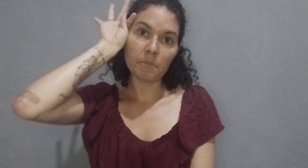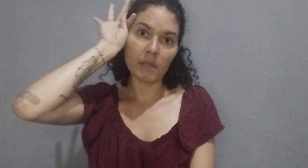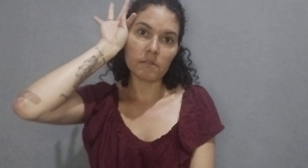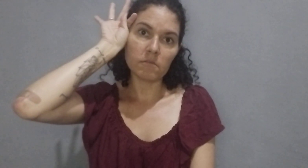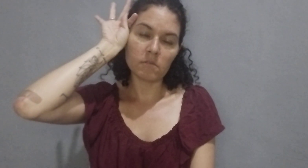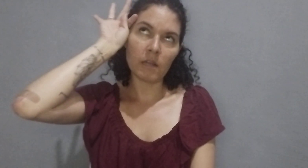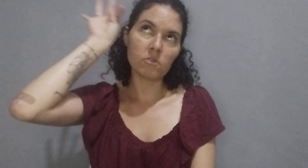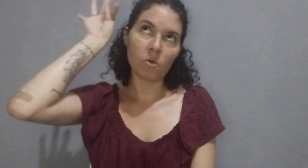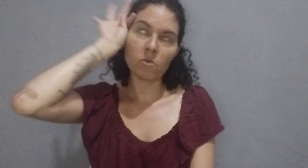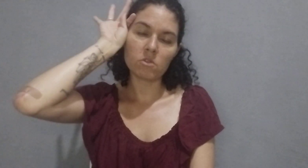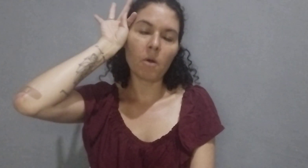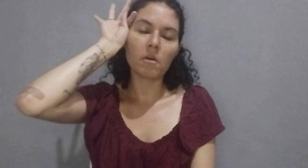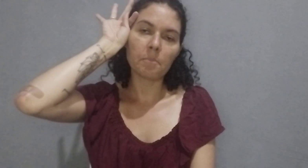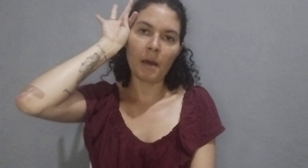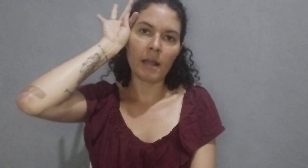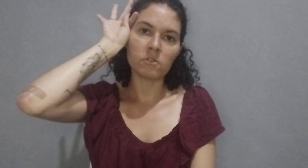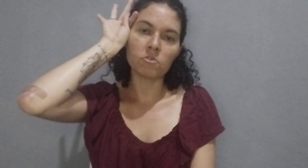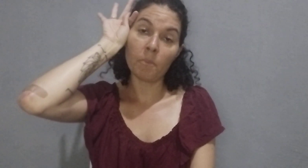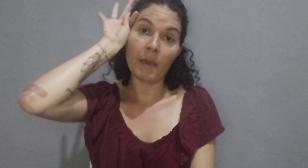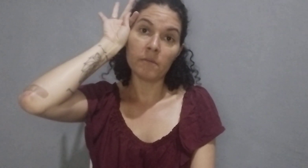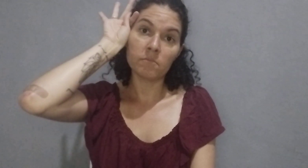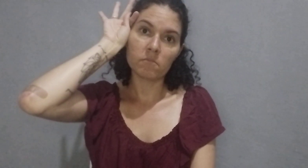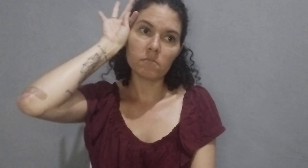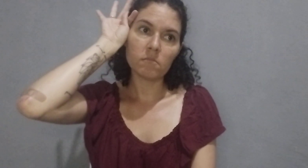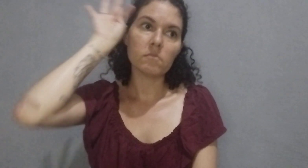também, certo? Ou só parado, Tomé.